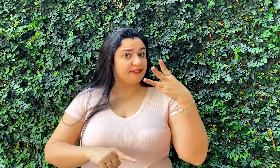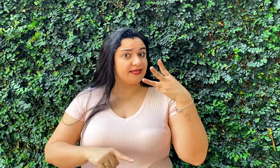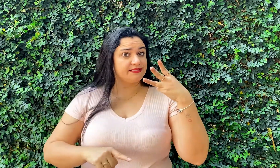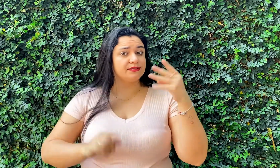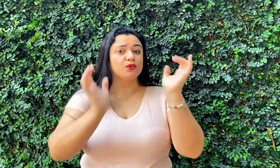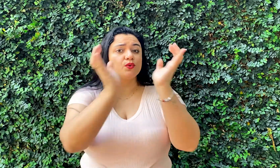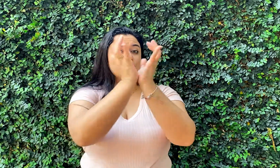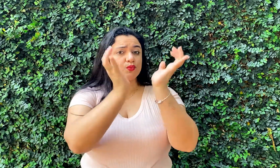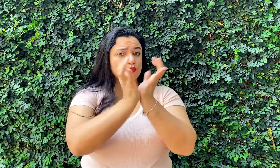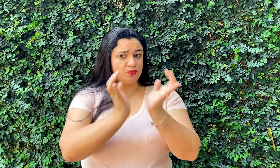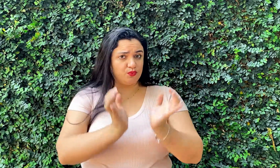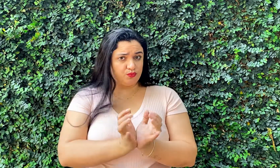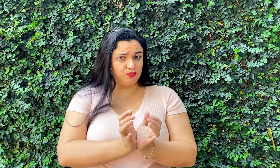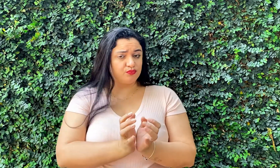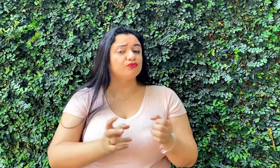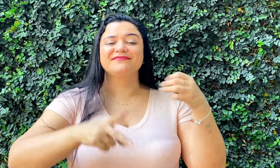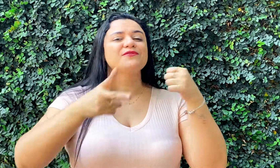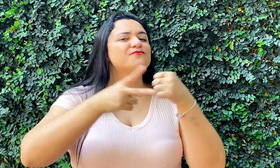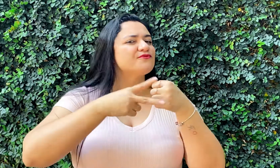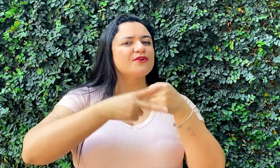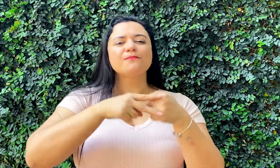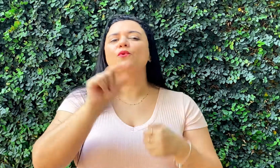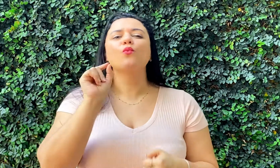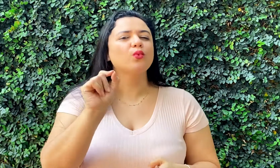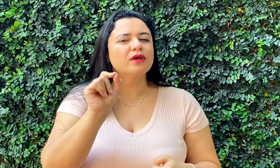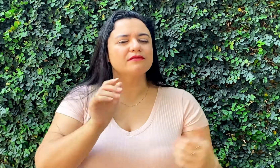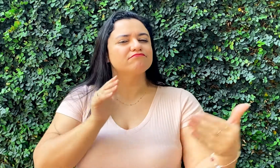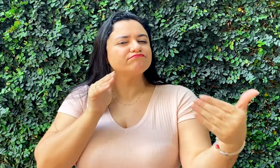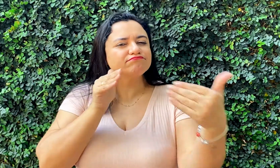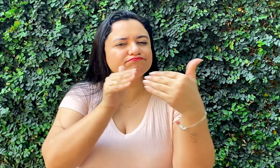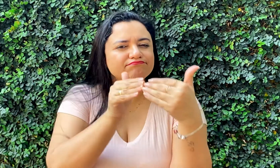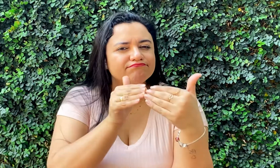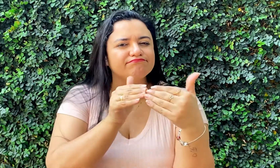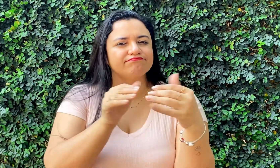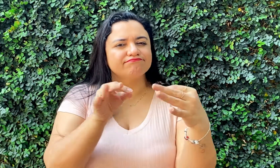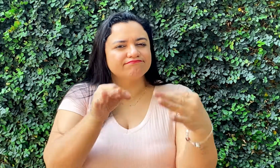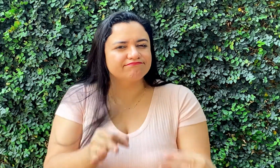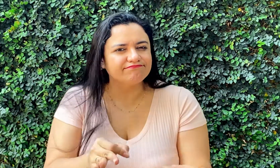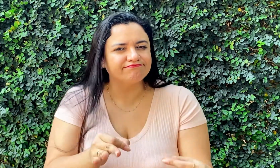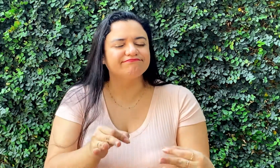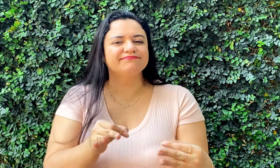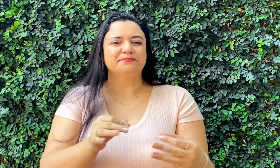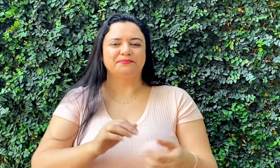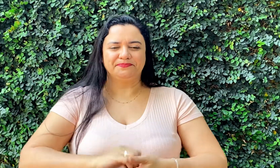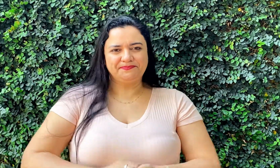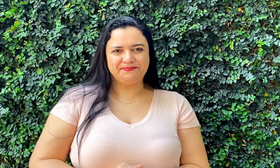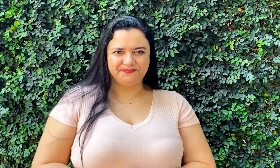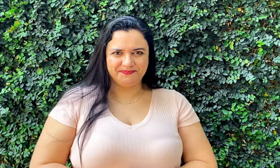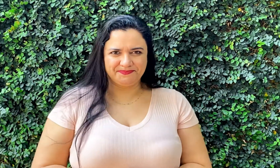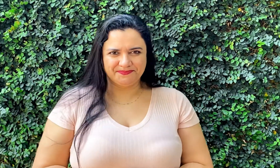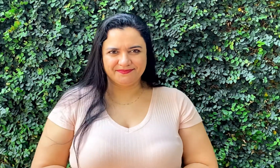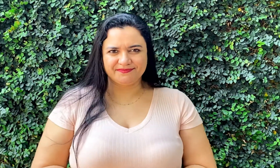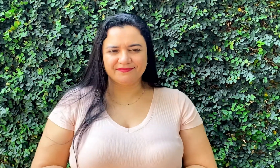também temos a segunda aula, que é sobre clarificando a Libras, em que é